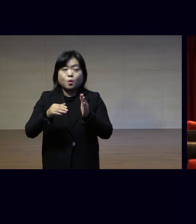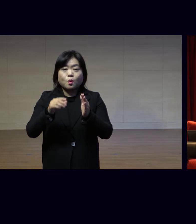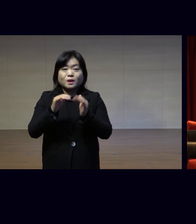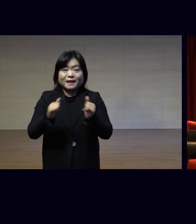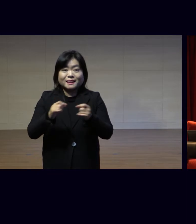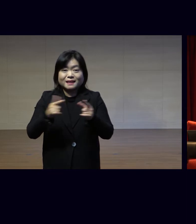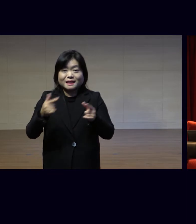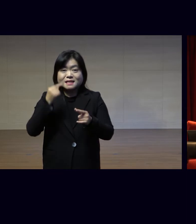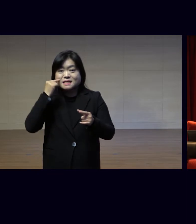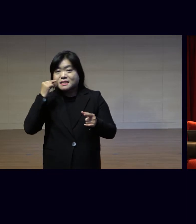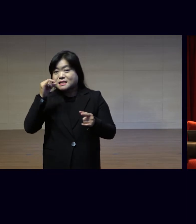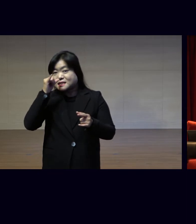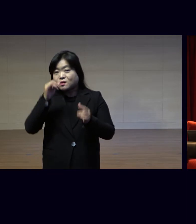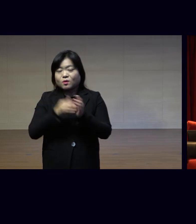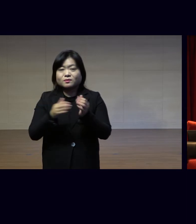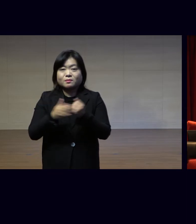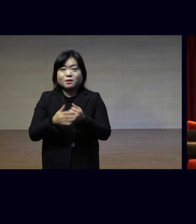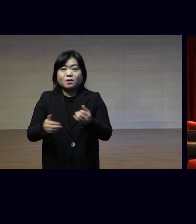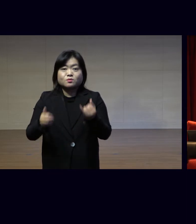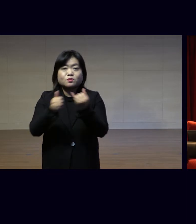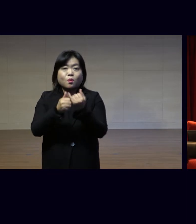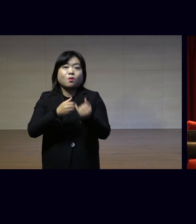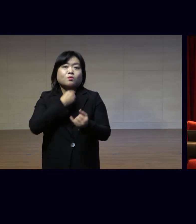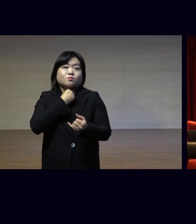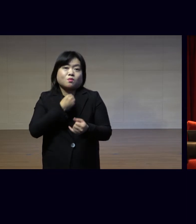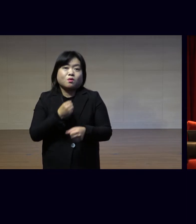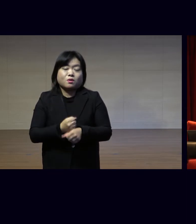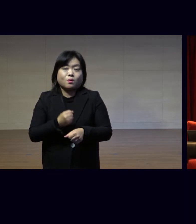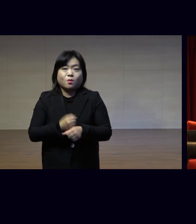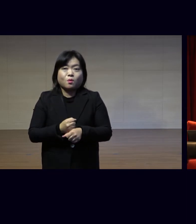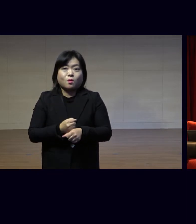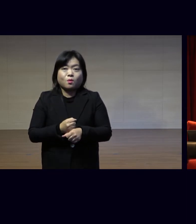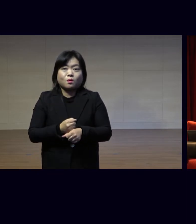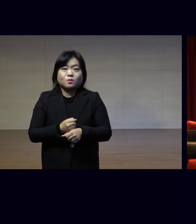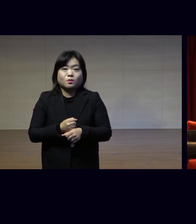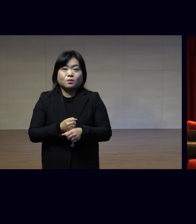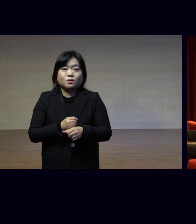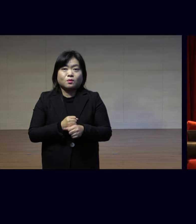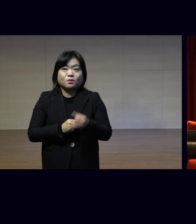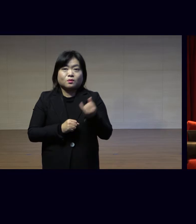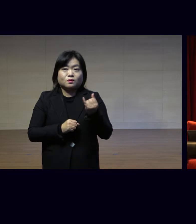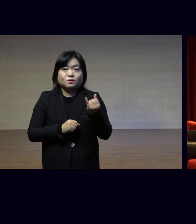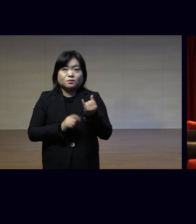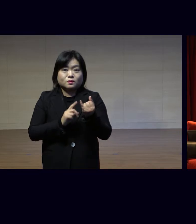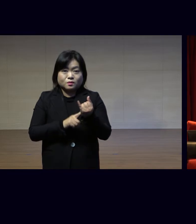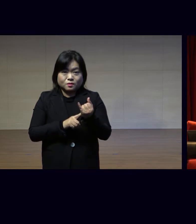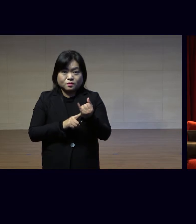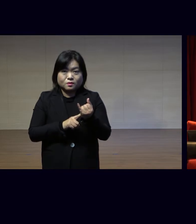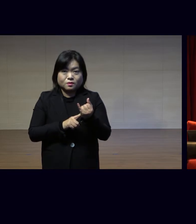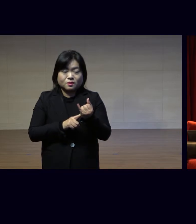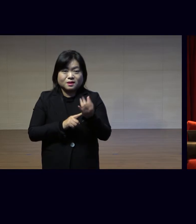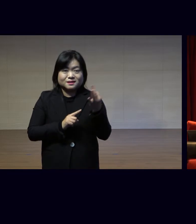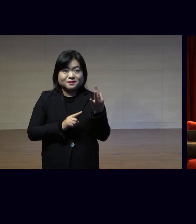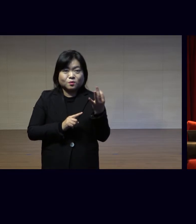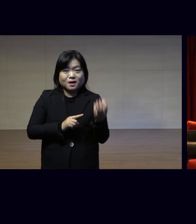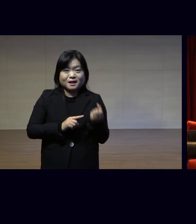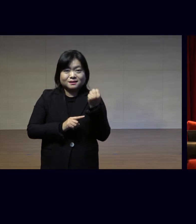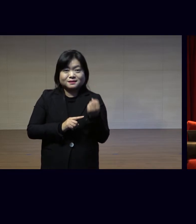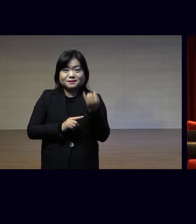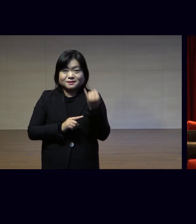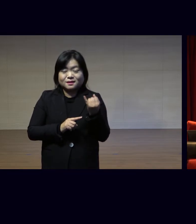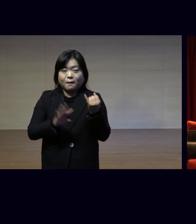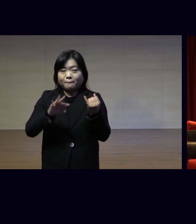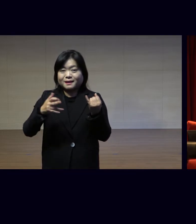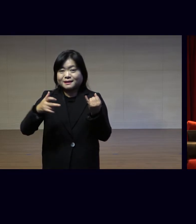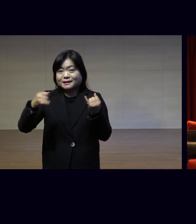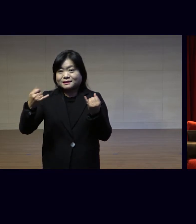있어서 그쪽으로 결혼하려고 하는 부분이 있었고 남자들은 그 지창금이 있는 지금